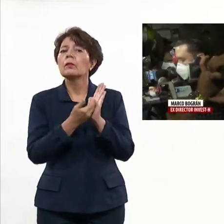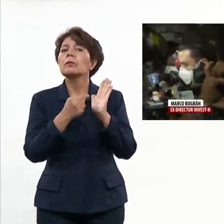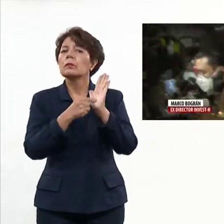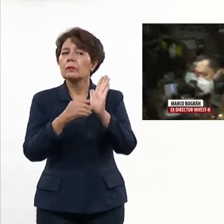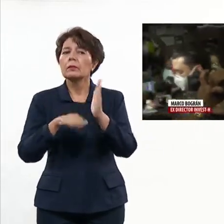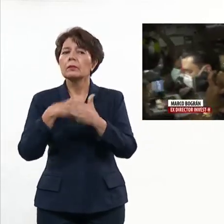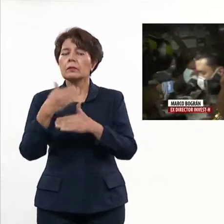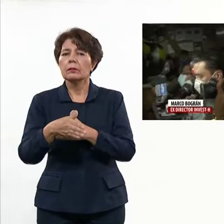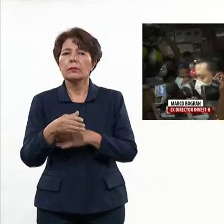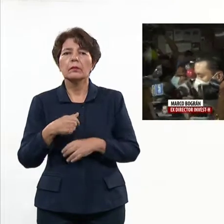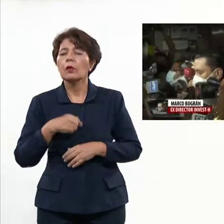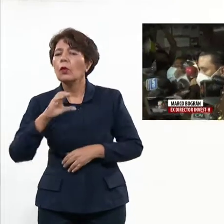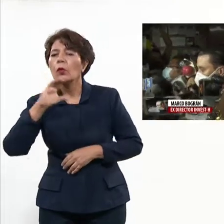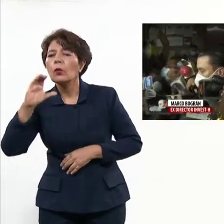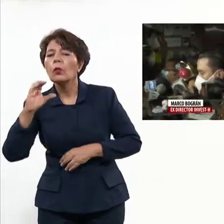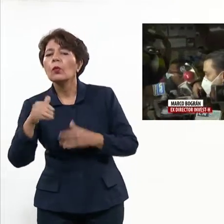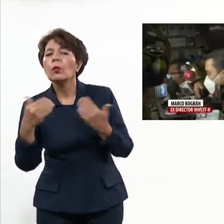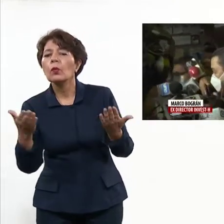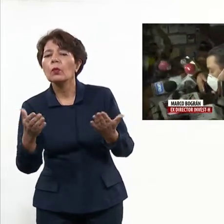salir cuando